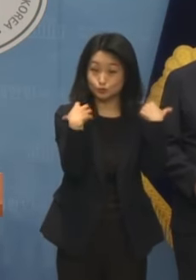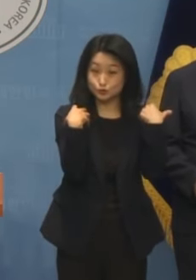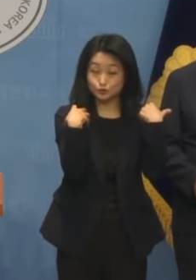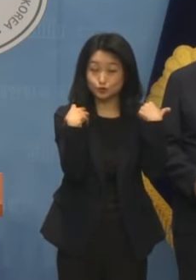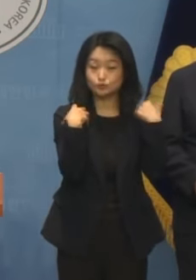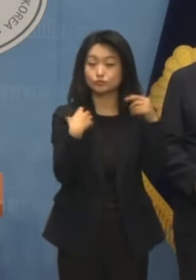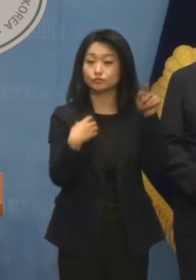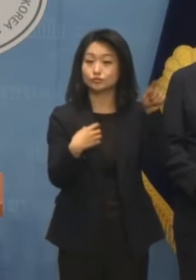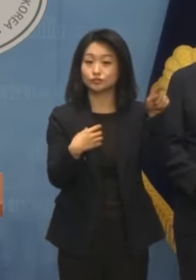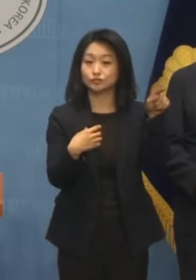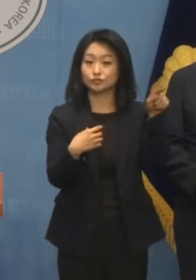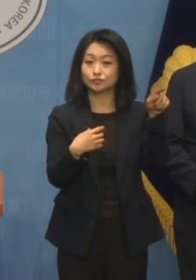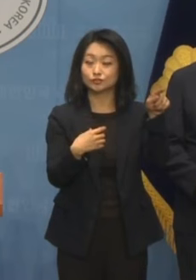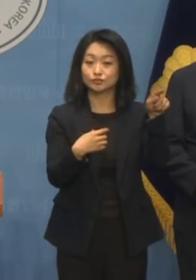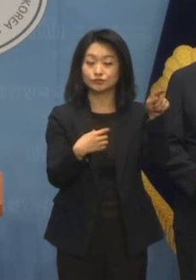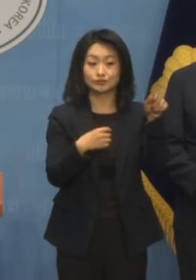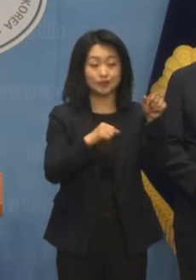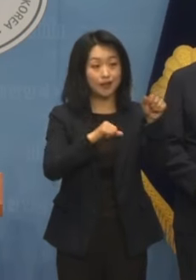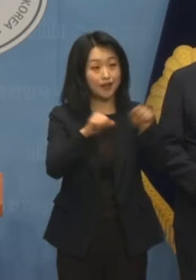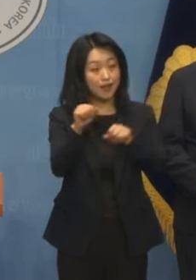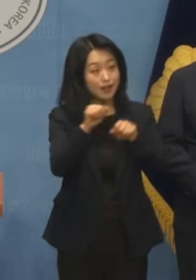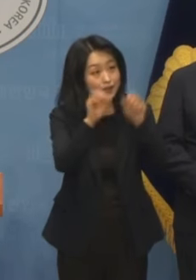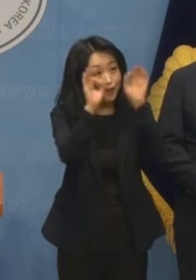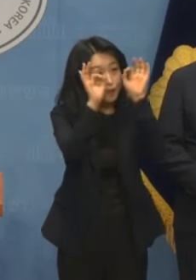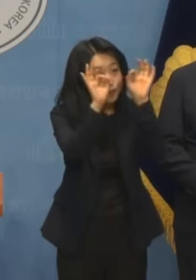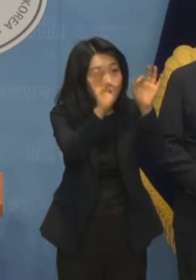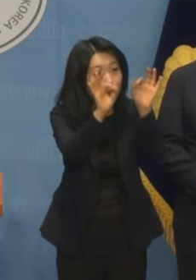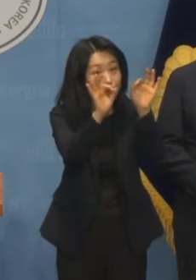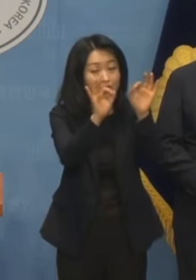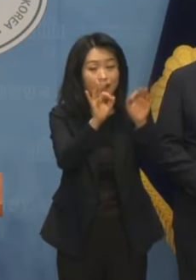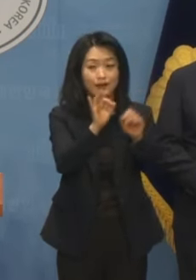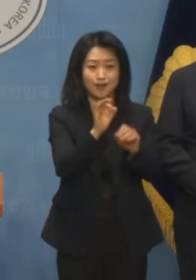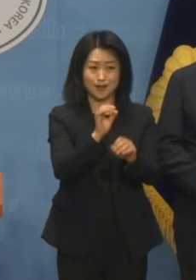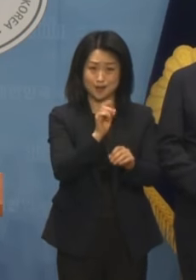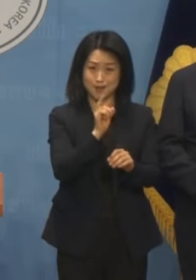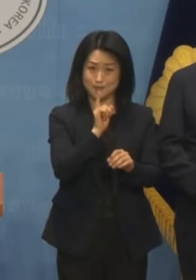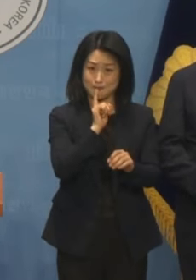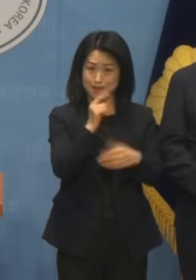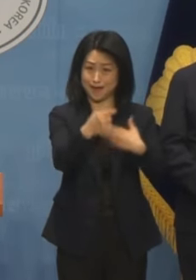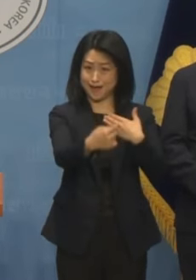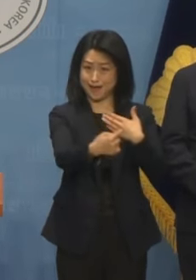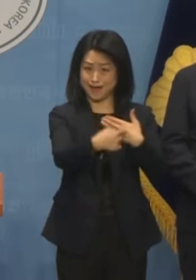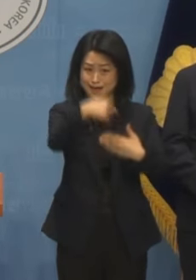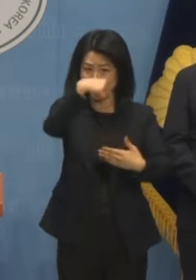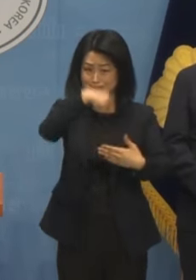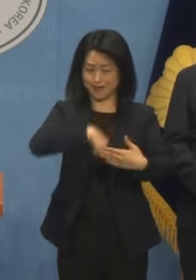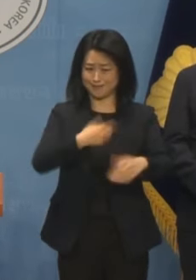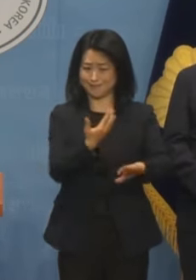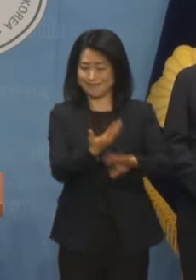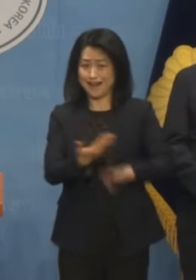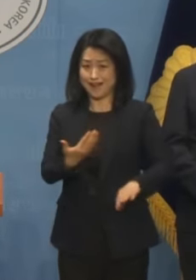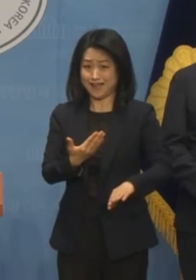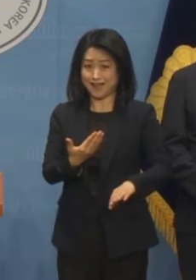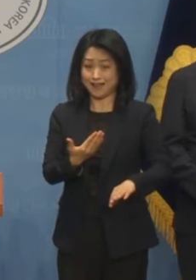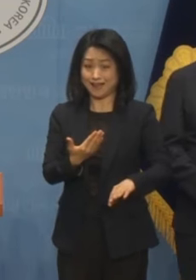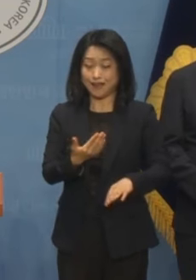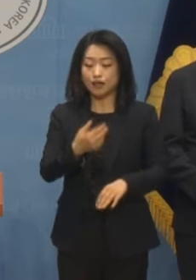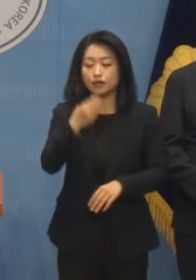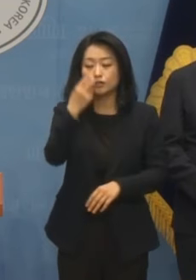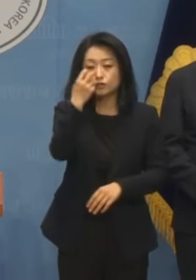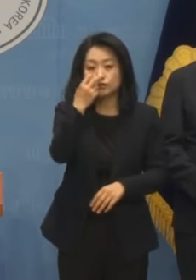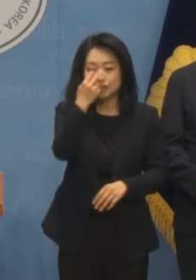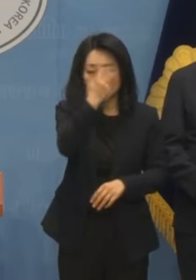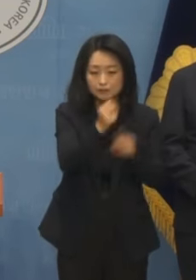그 이후에 보여준 행태는 말과는 전혀 딴판이었습니다.